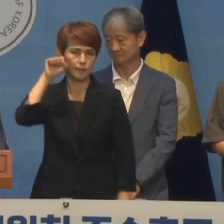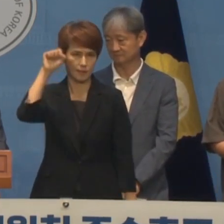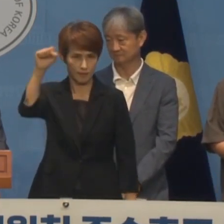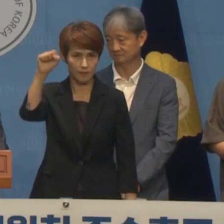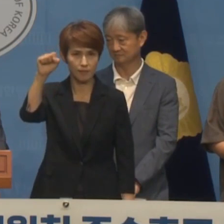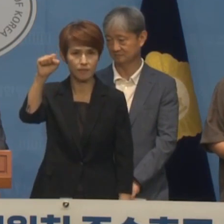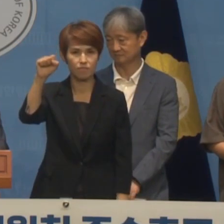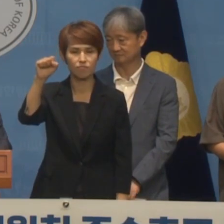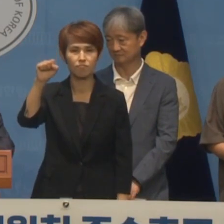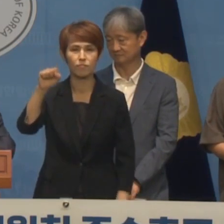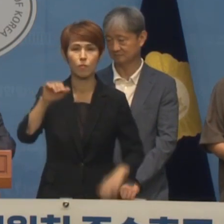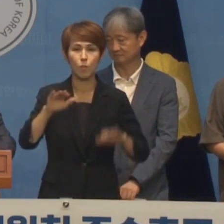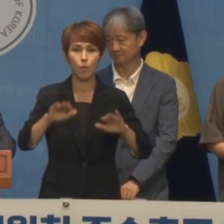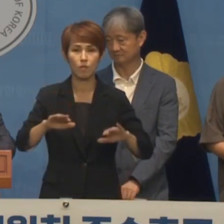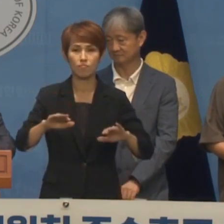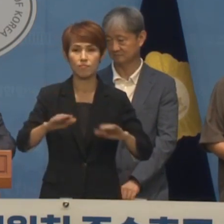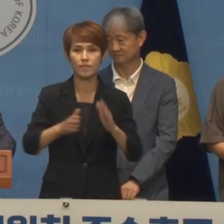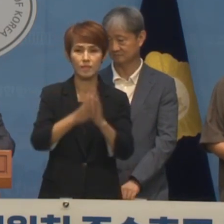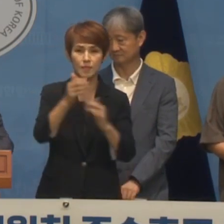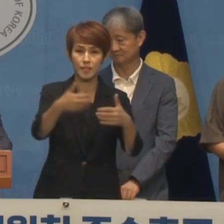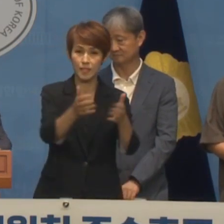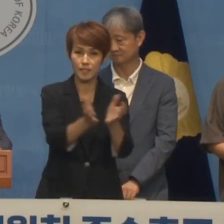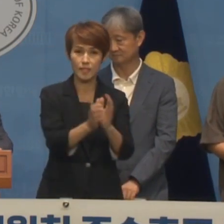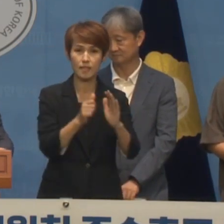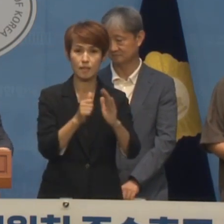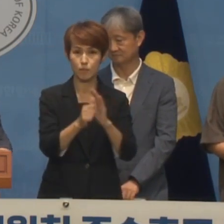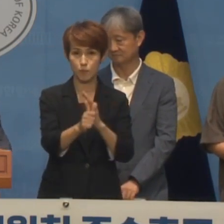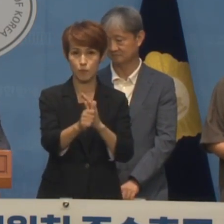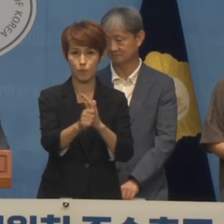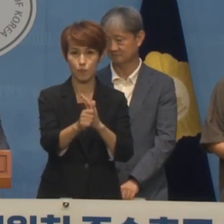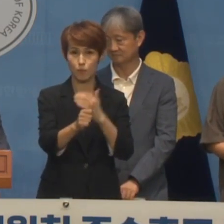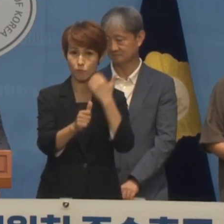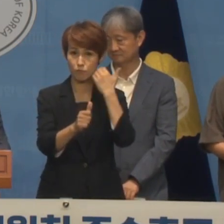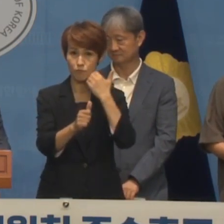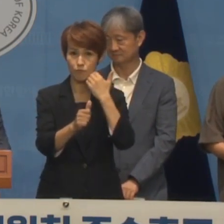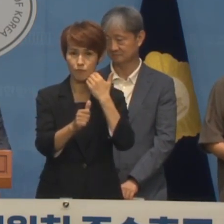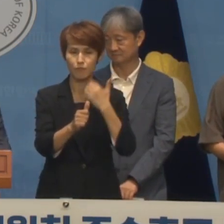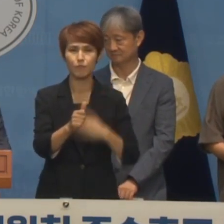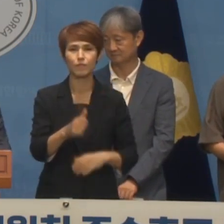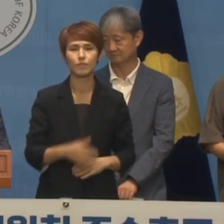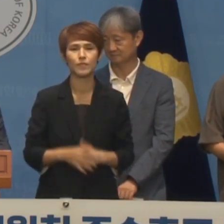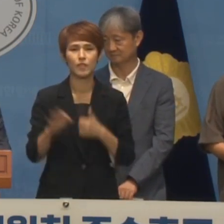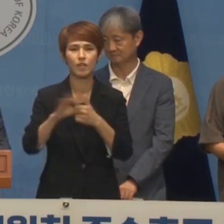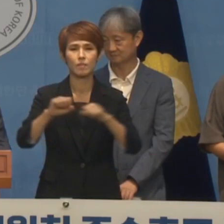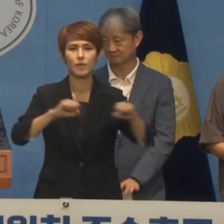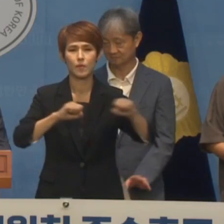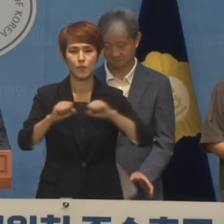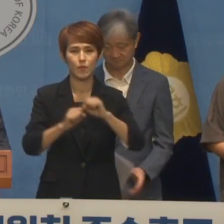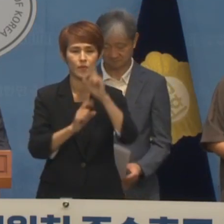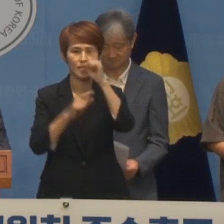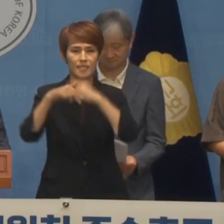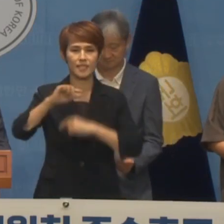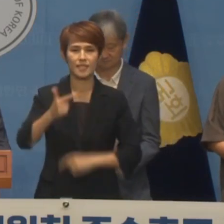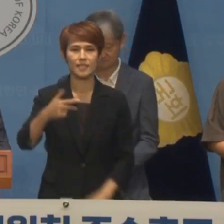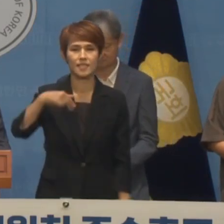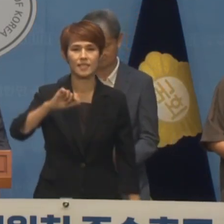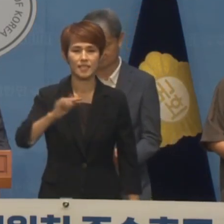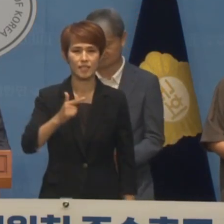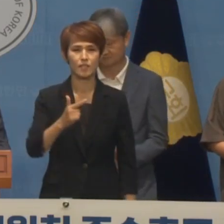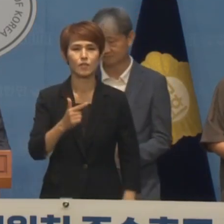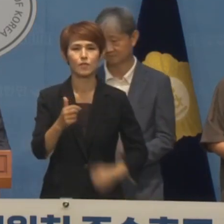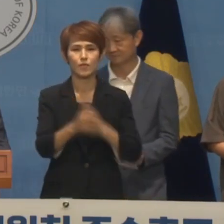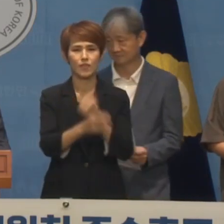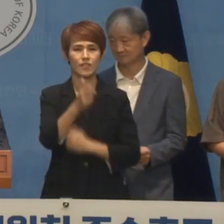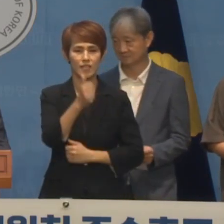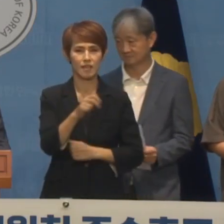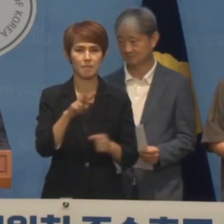뜻을 함께하는 시민단체를 대표하여 연금행동 이찬진 공동집행위원장님,